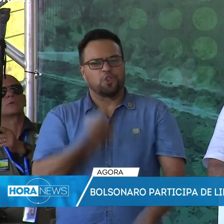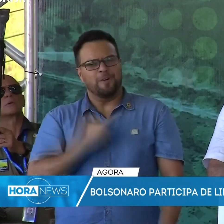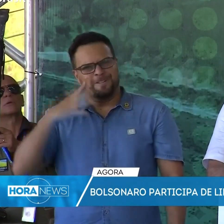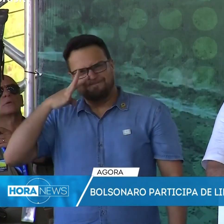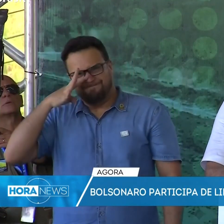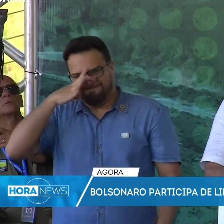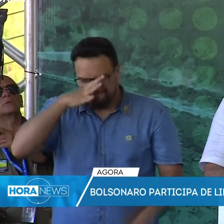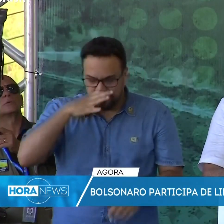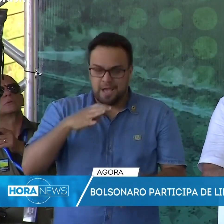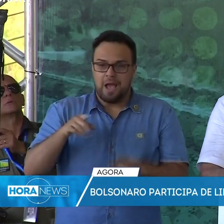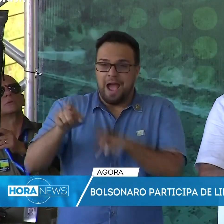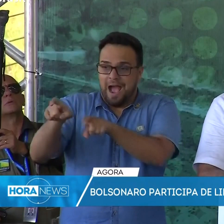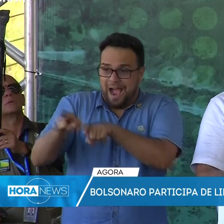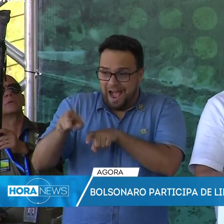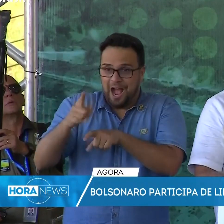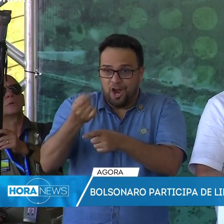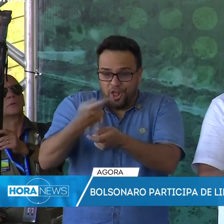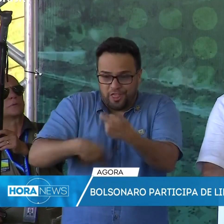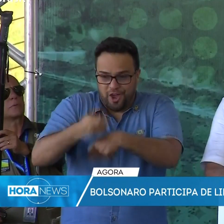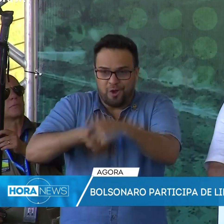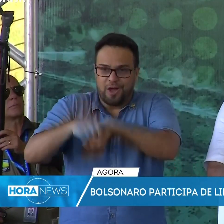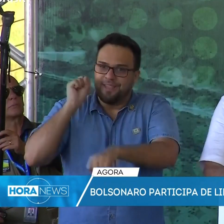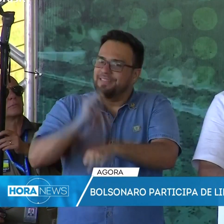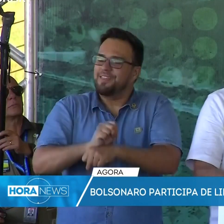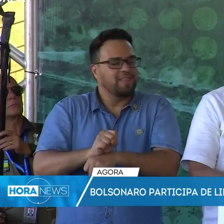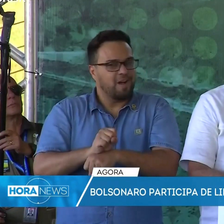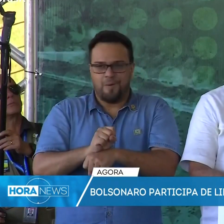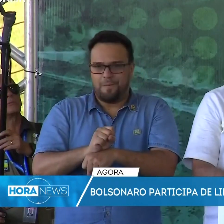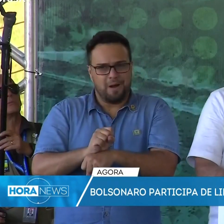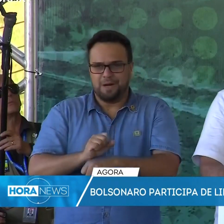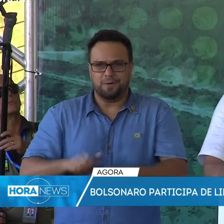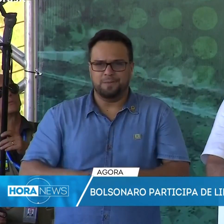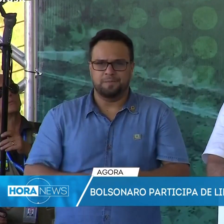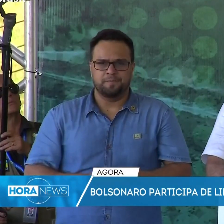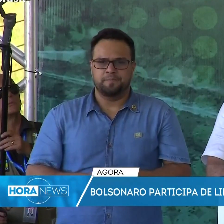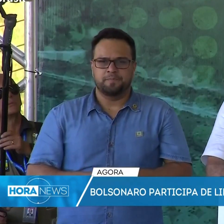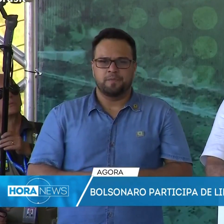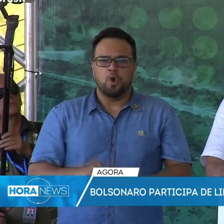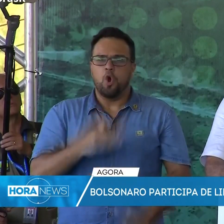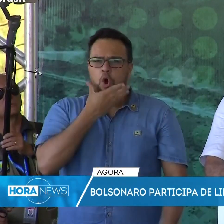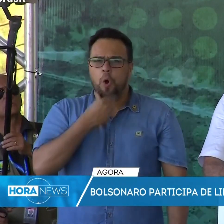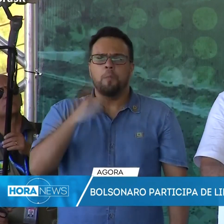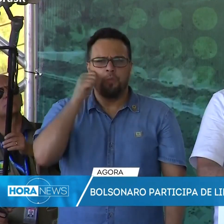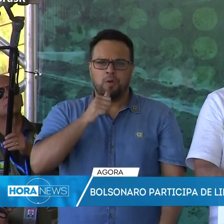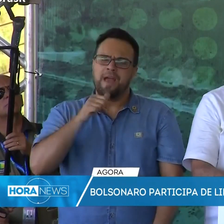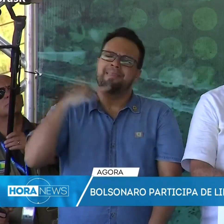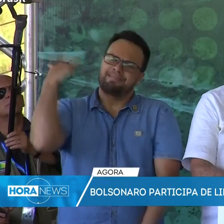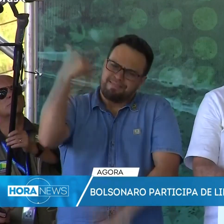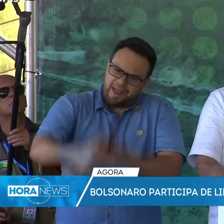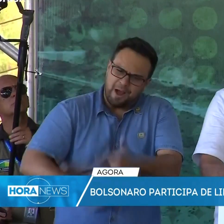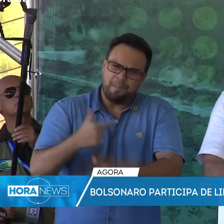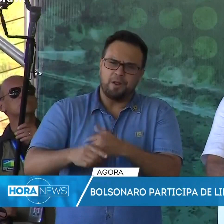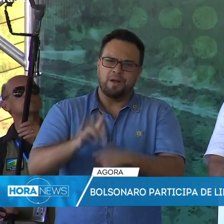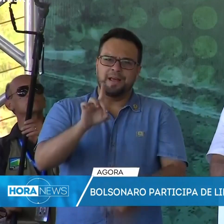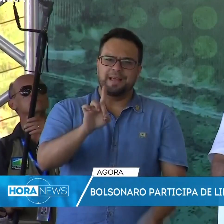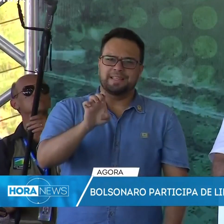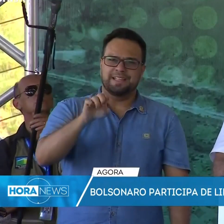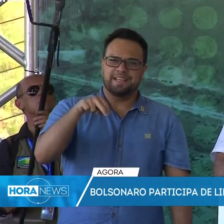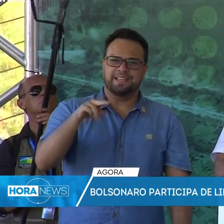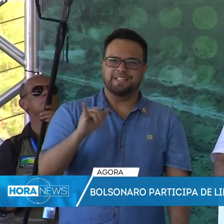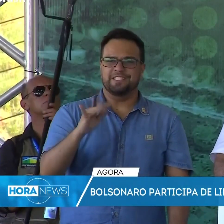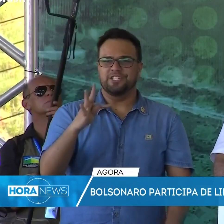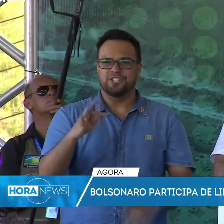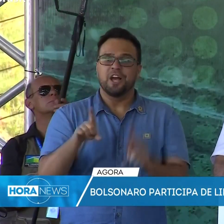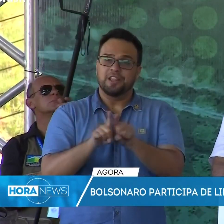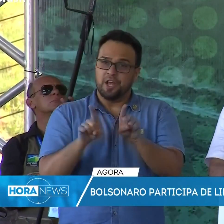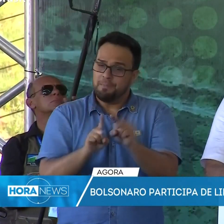O agronegócio não parou. Os homens e mulheres que trabalhavam no DENIT também não